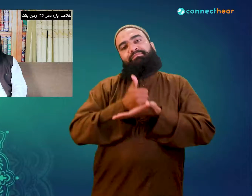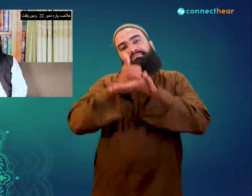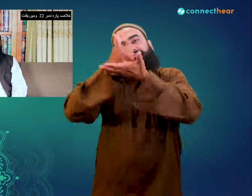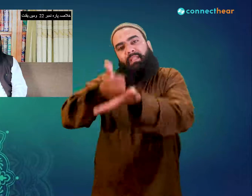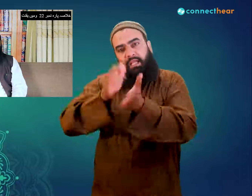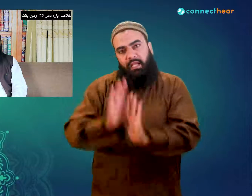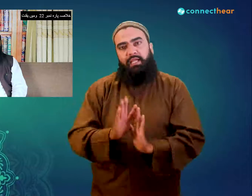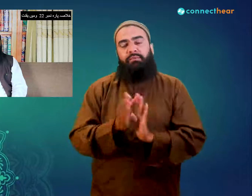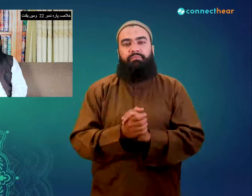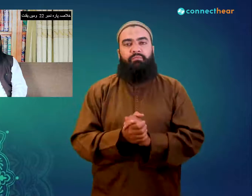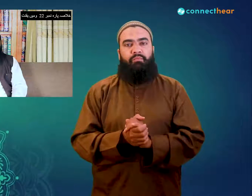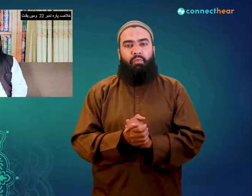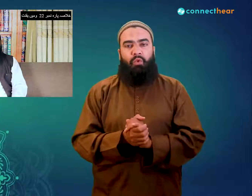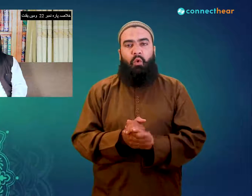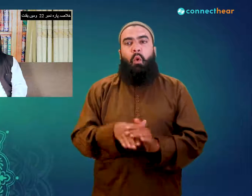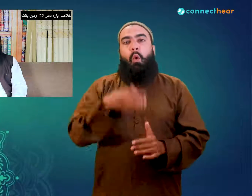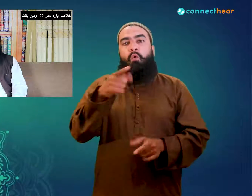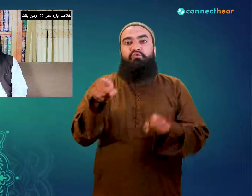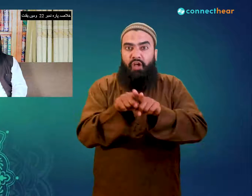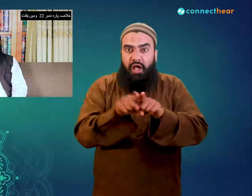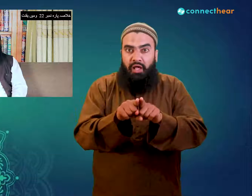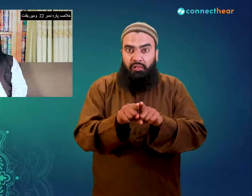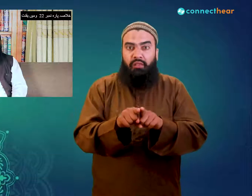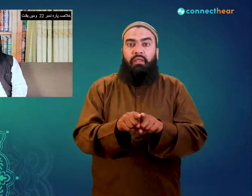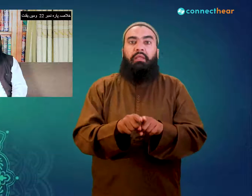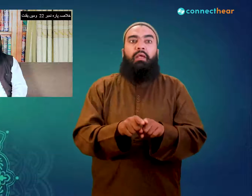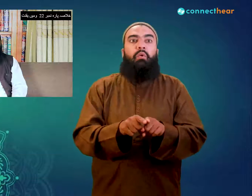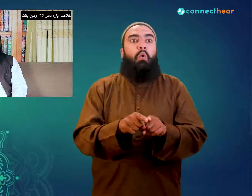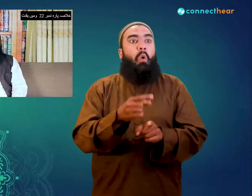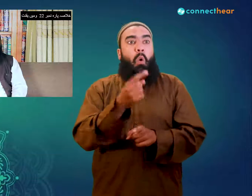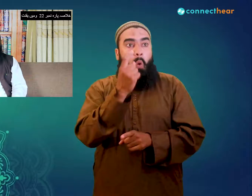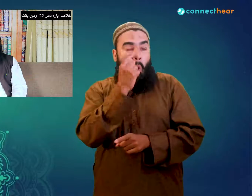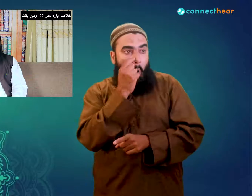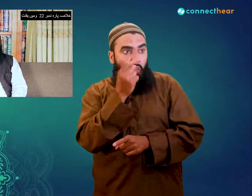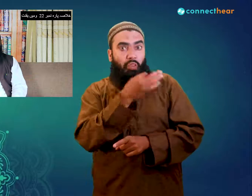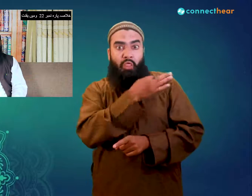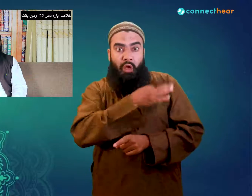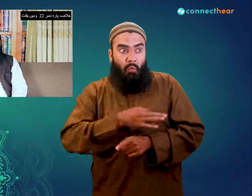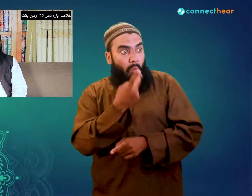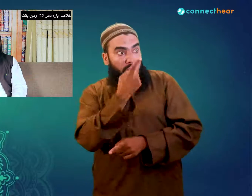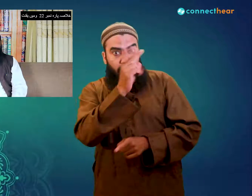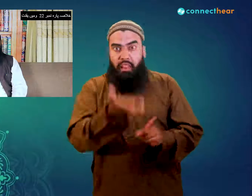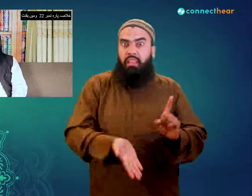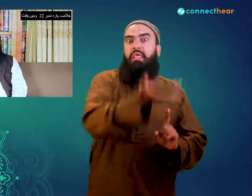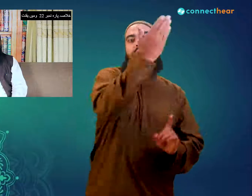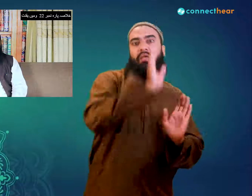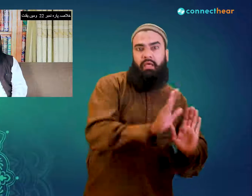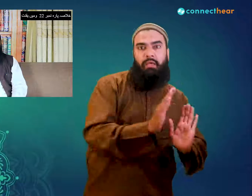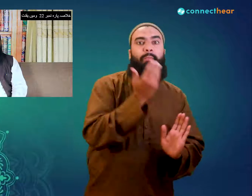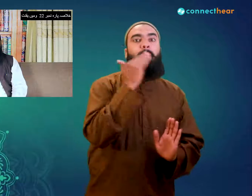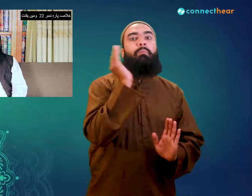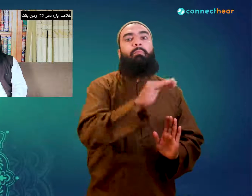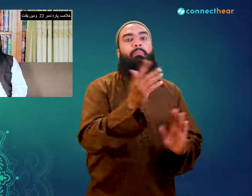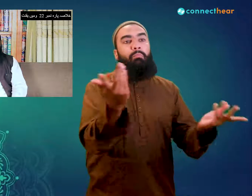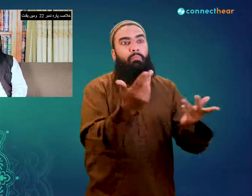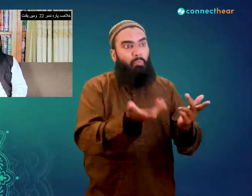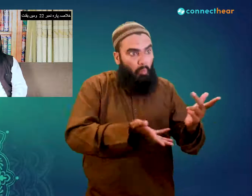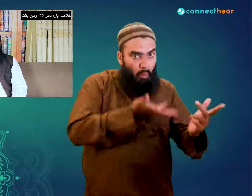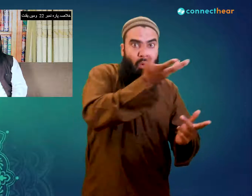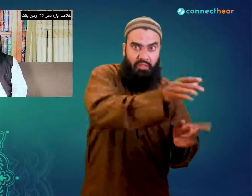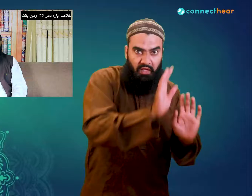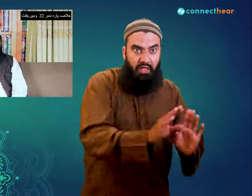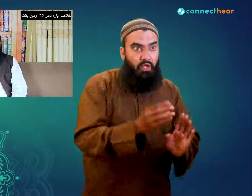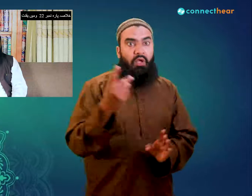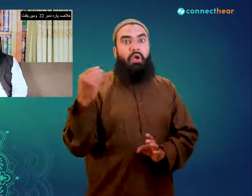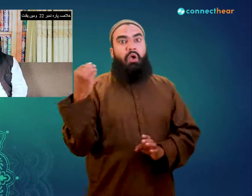ایسی چیزیں ہیں جو عورتوں کے ساتھ مخصوص ہیں، تو ان میں مرد ان کے ساتھ شریک نہیں ہو سکتے، اور اس پر اللہ کی طرف سے ان کے